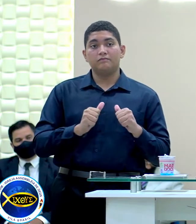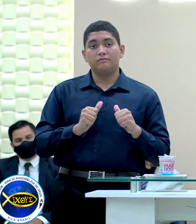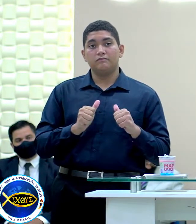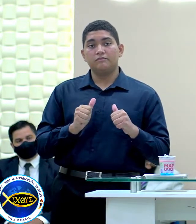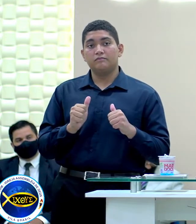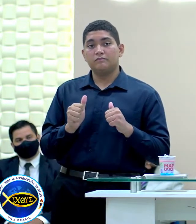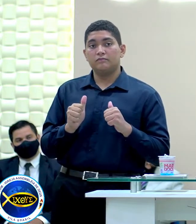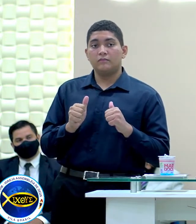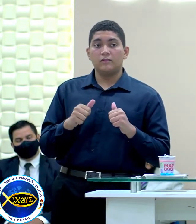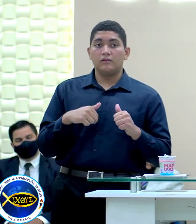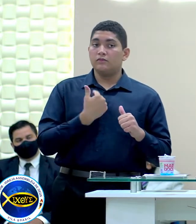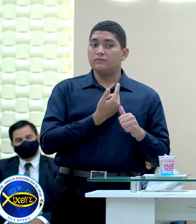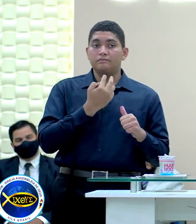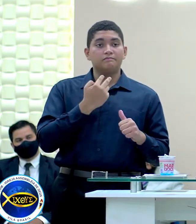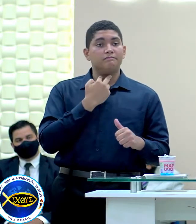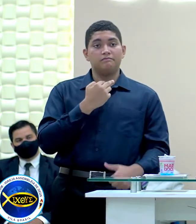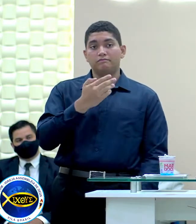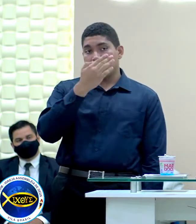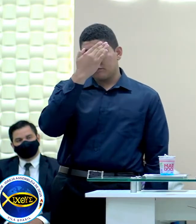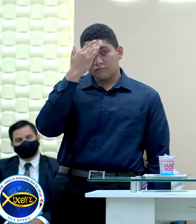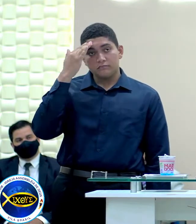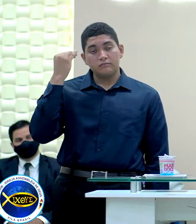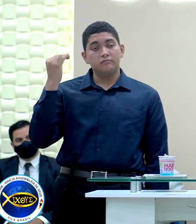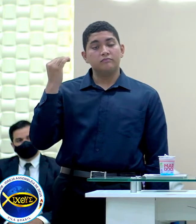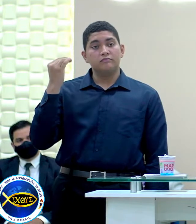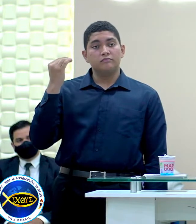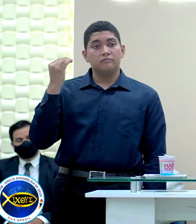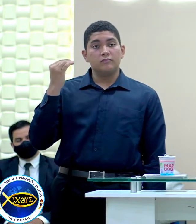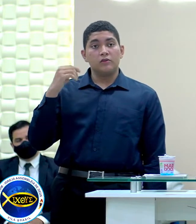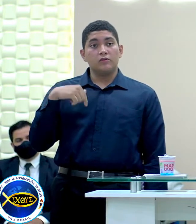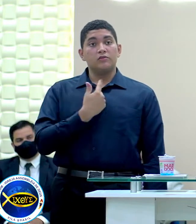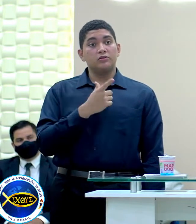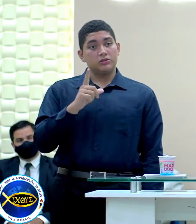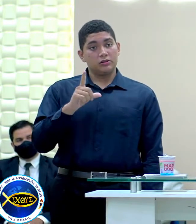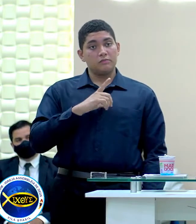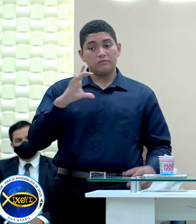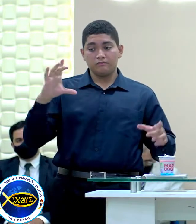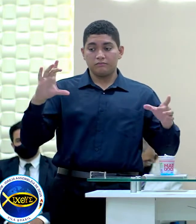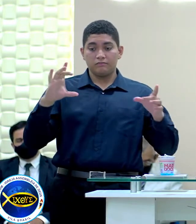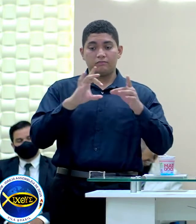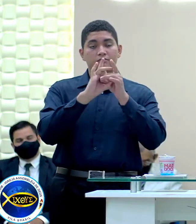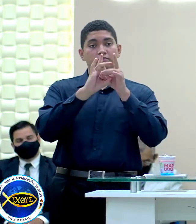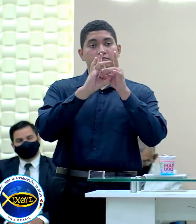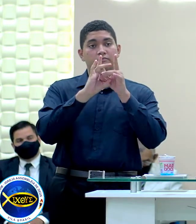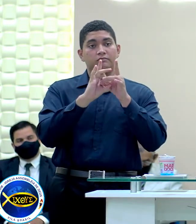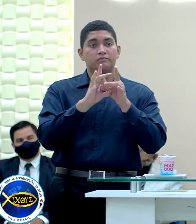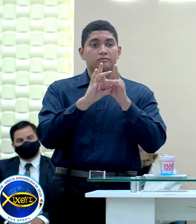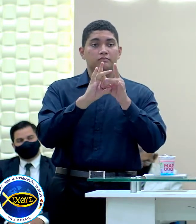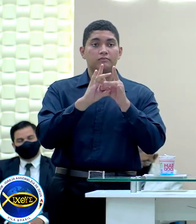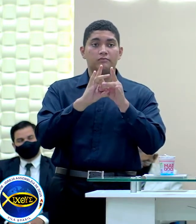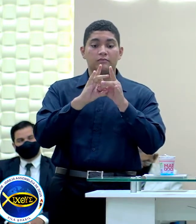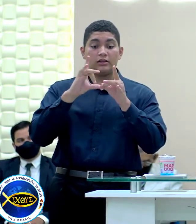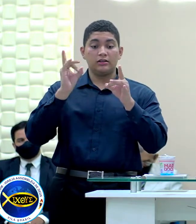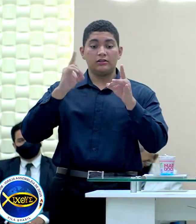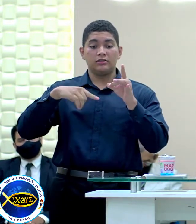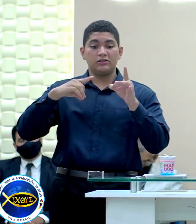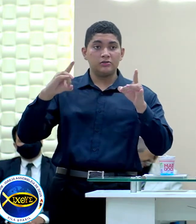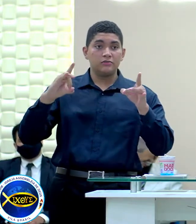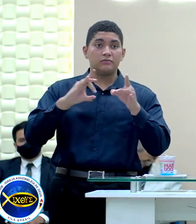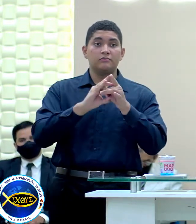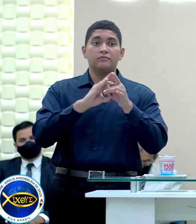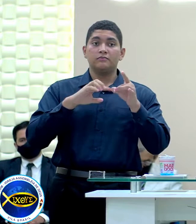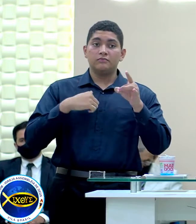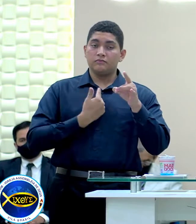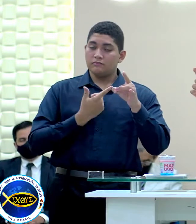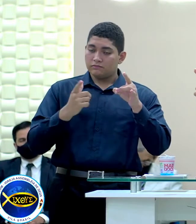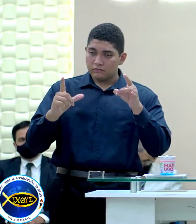nos esqueçamos, nós fizemos um compromisso, e neste compromisso que nós